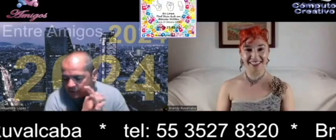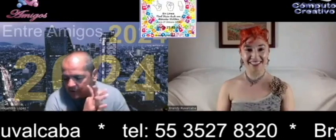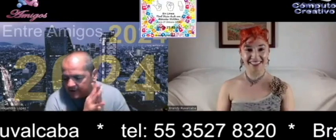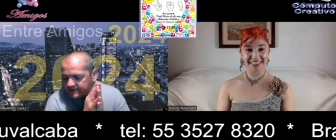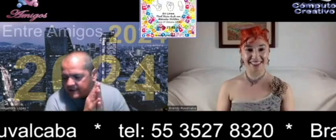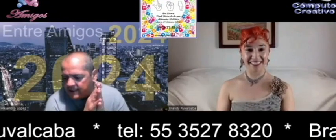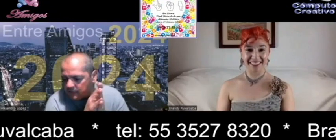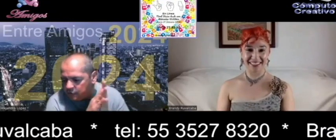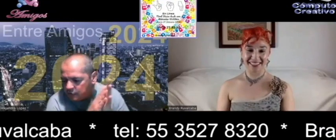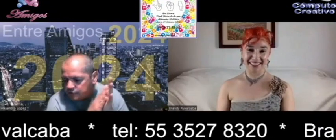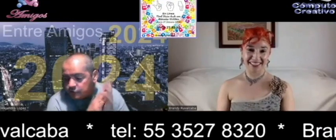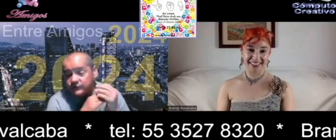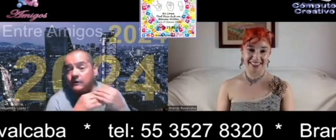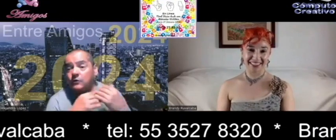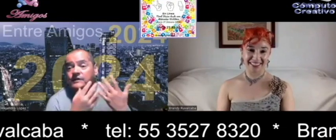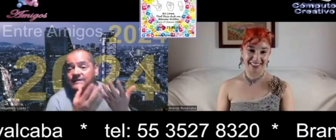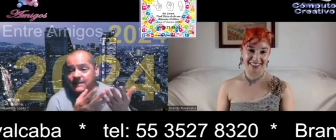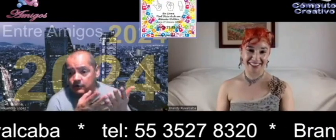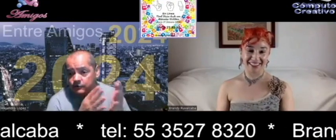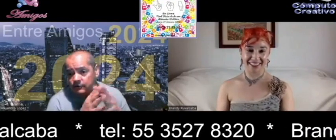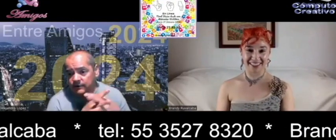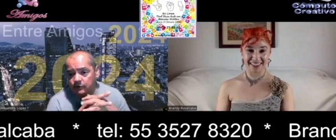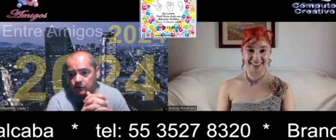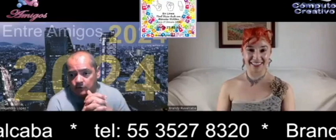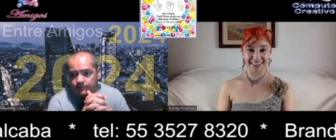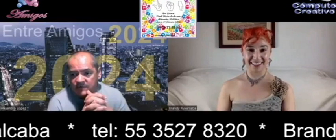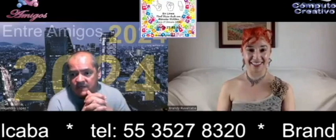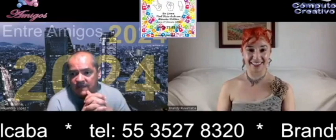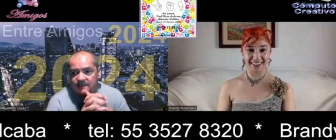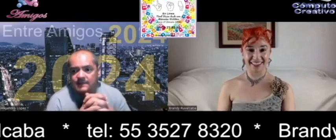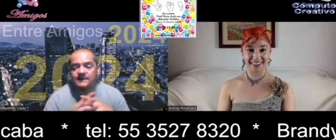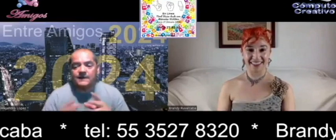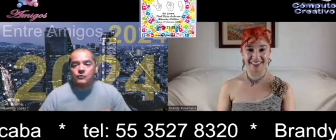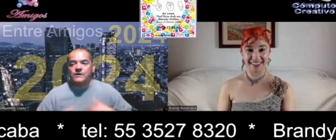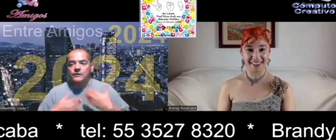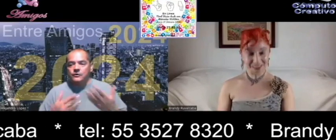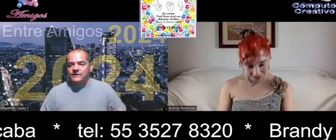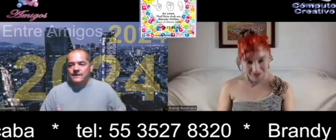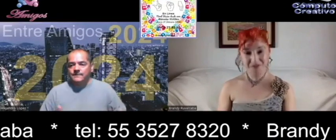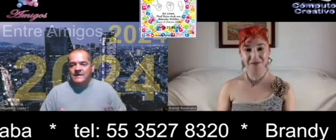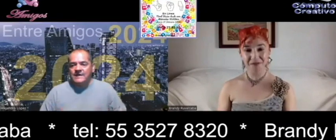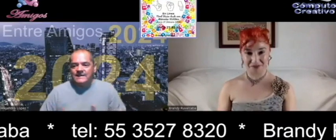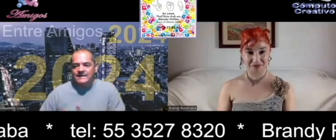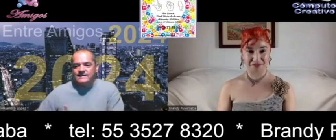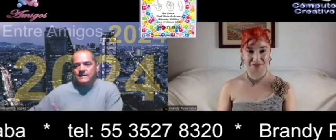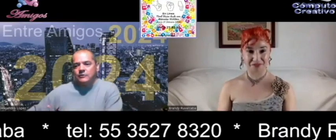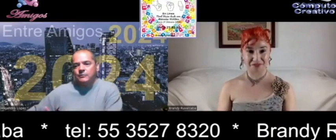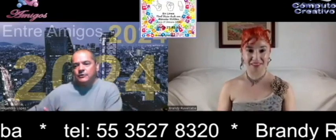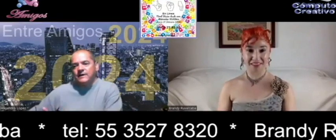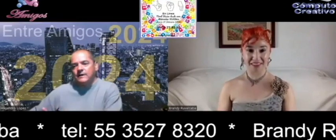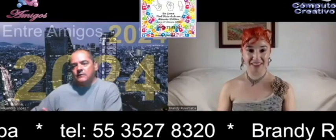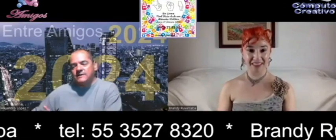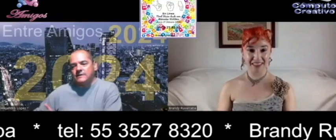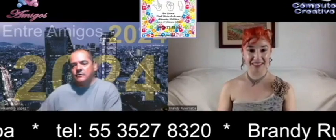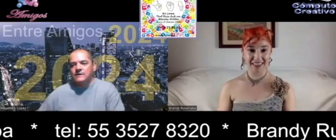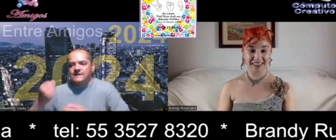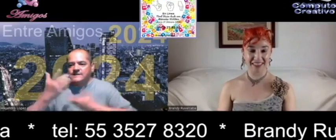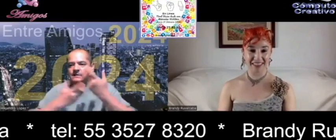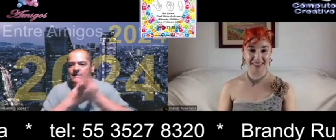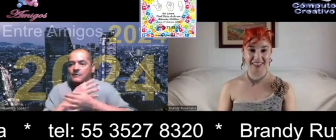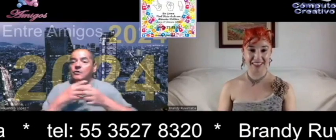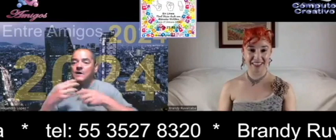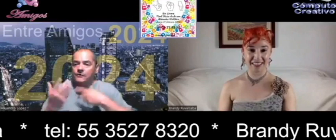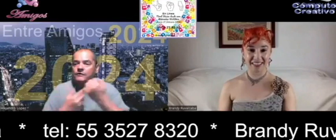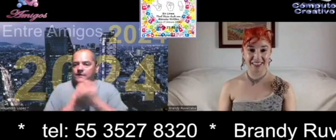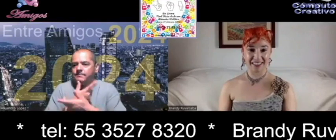tú te acuerdes que en algunos, no sé, noticieros sobre todo, que estaban dando una nota y en chiquito ponían a una señora que